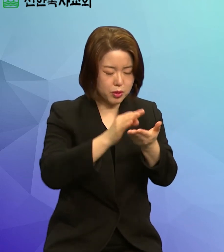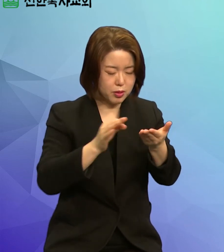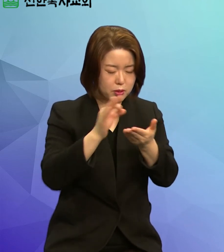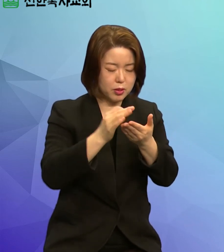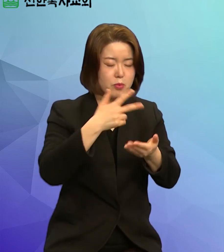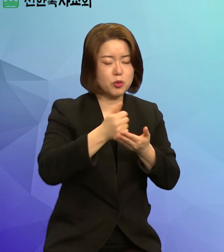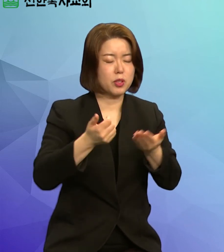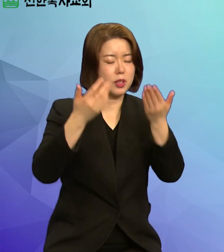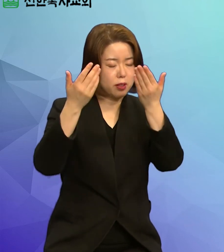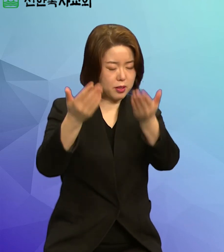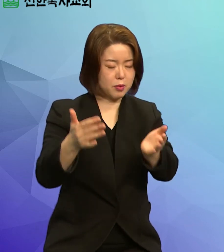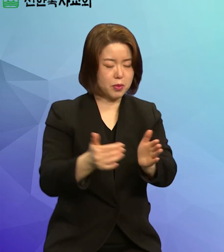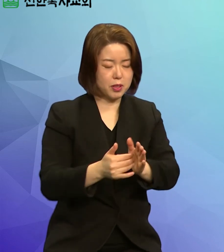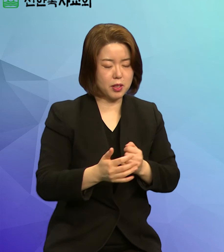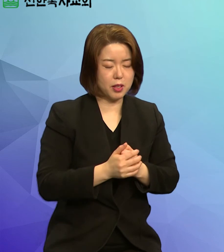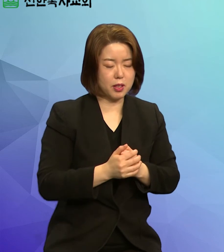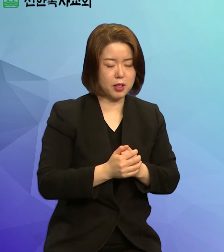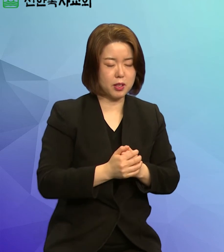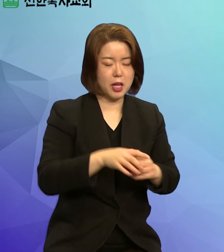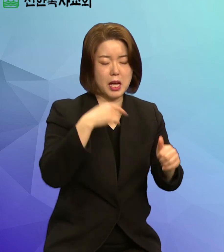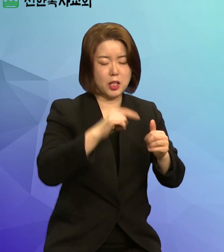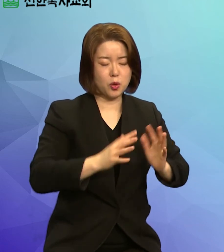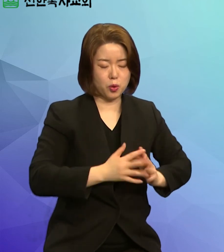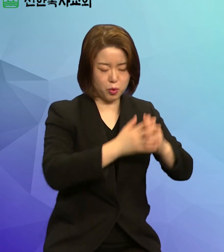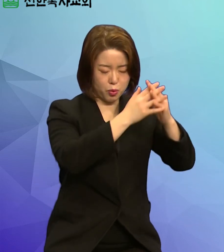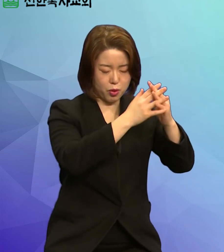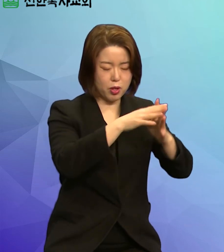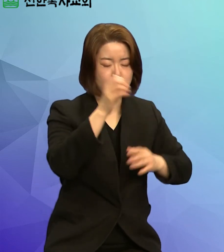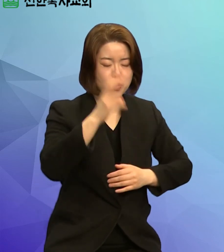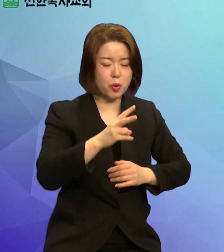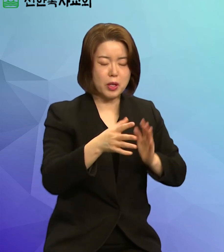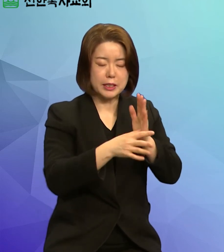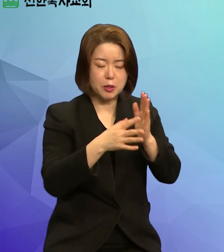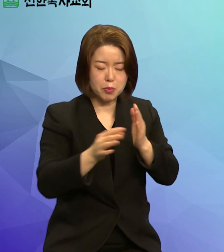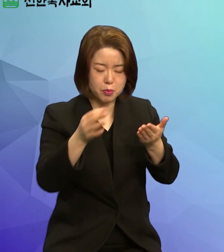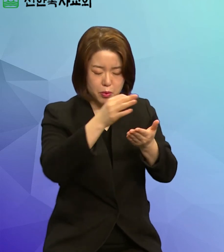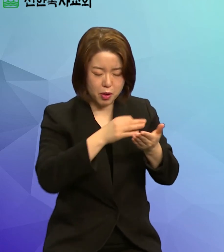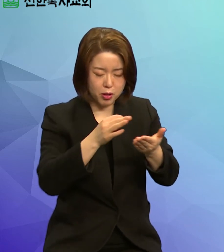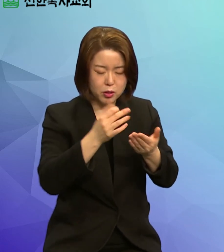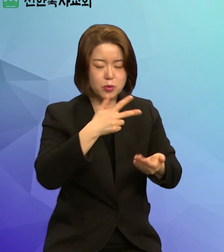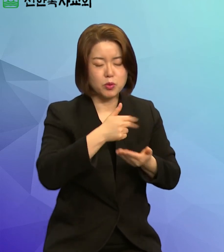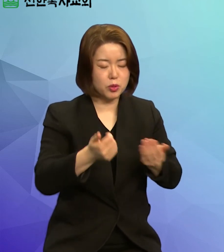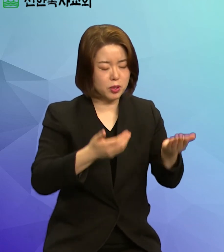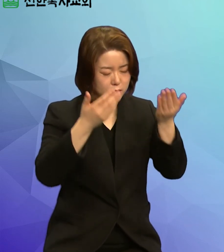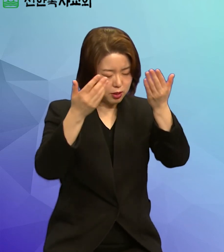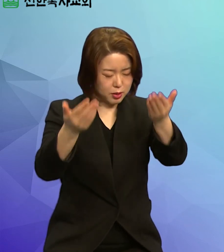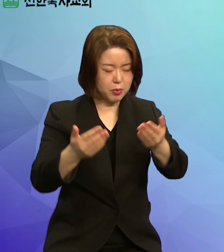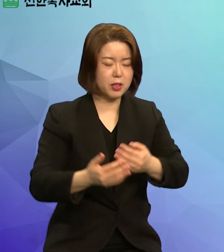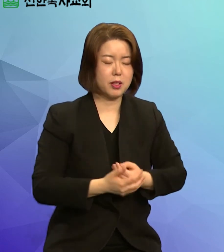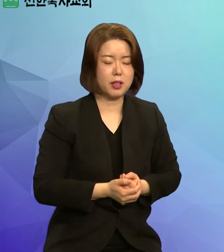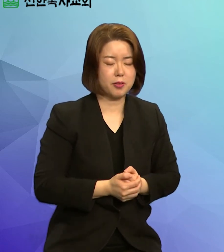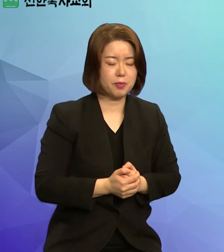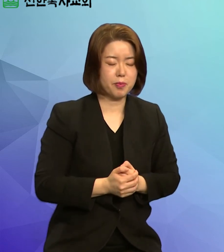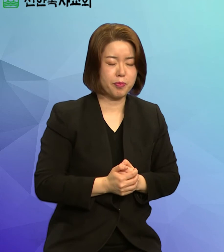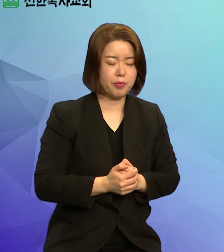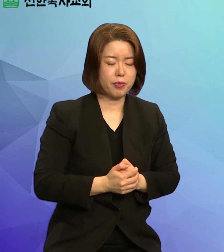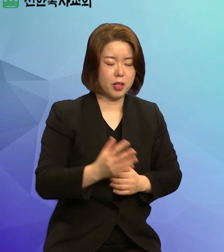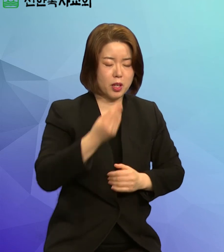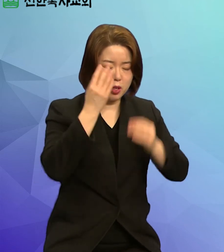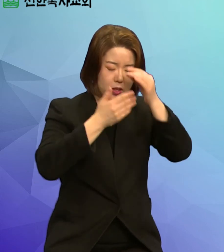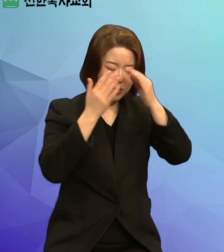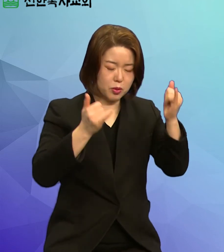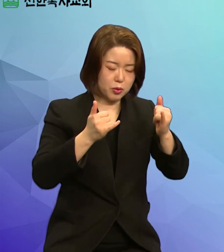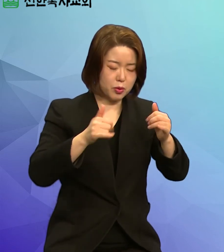봉헌합니다. 교육관 건축과 또 그 비품 헌금을 주께 또 봉헌합니다. 성도들의